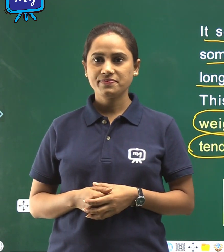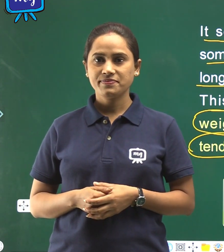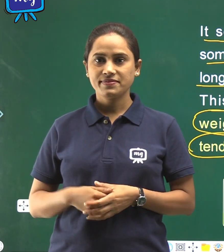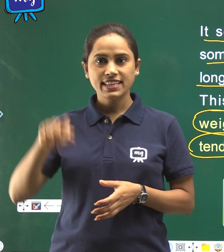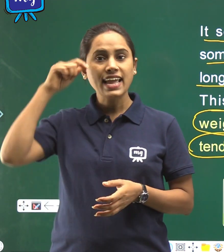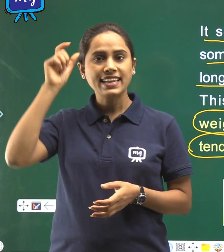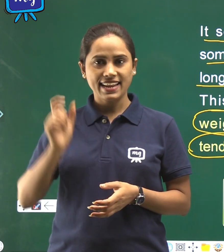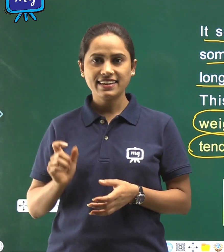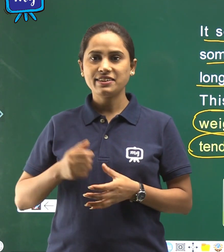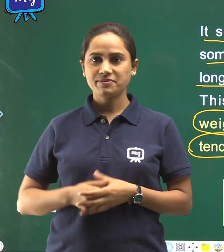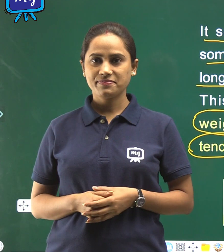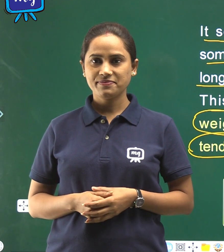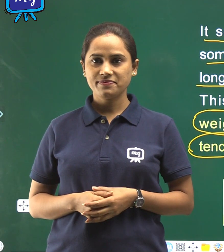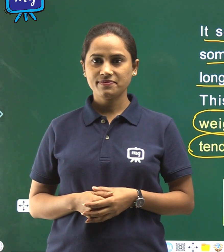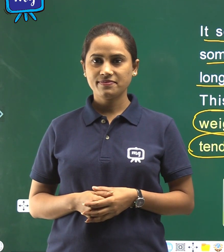टेंडर,